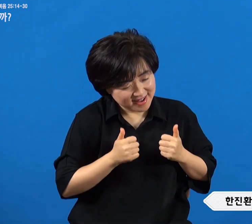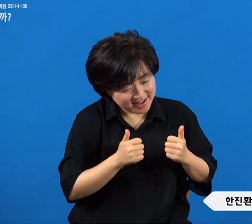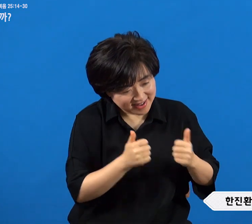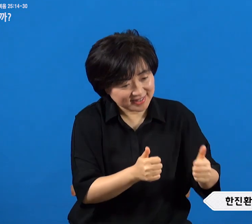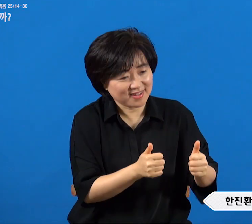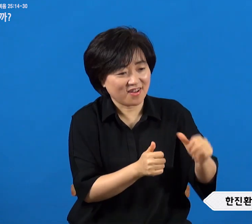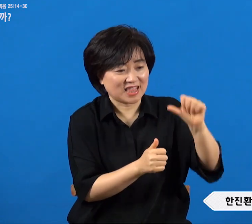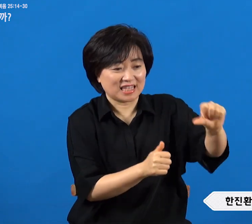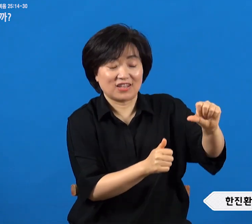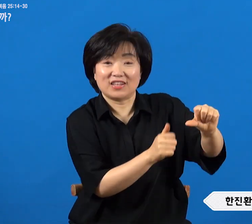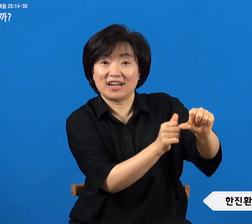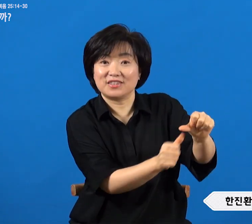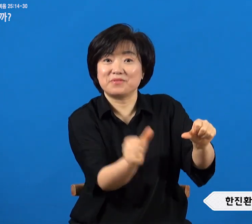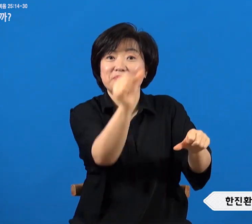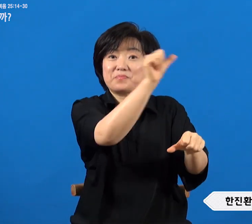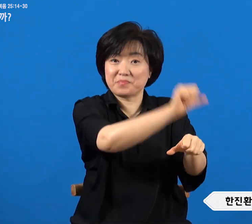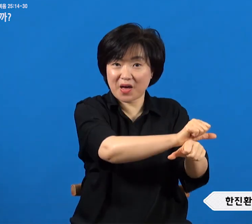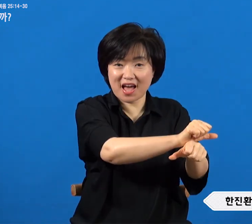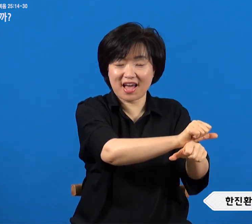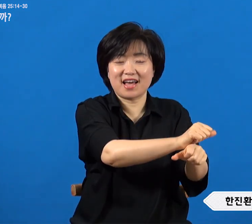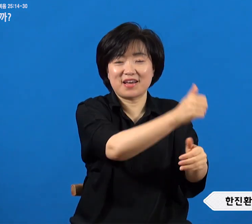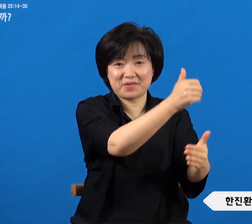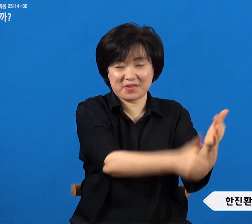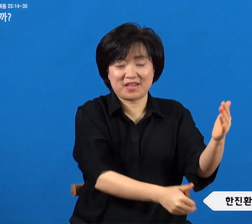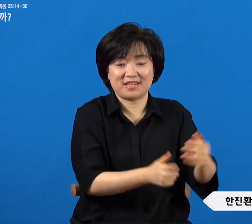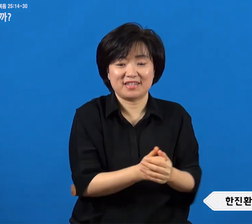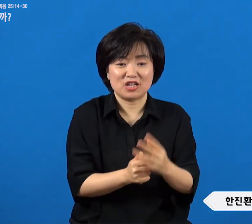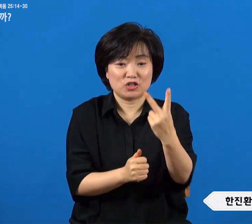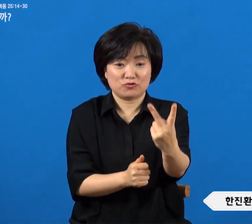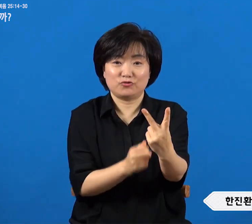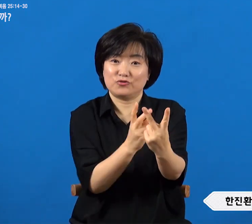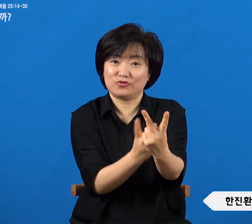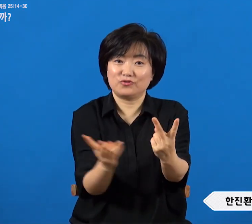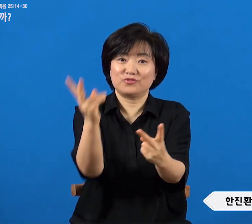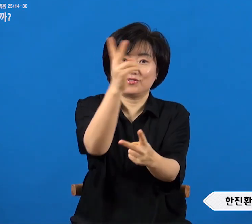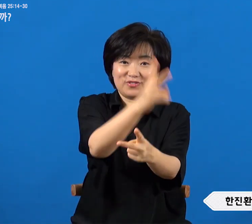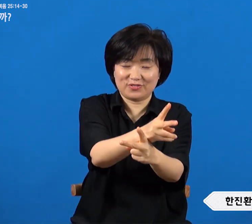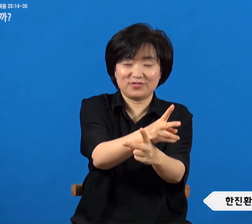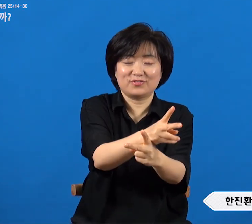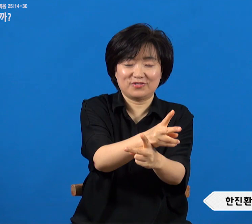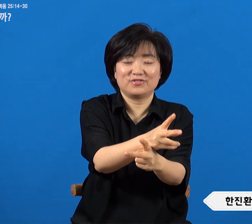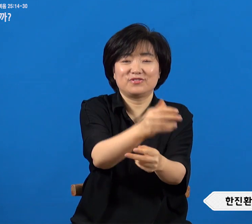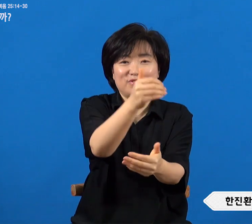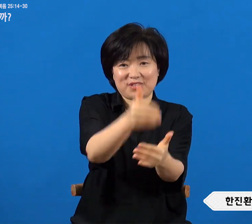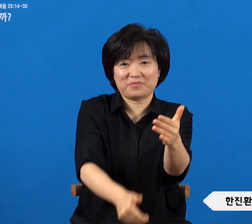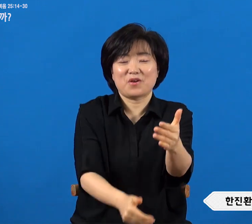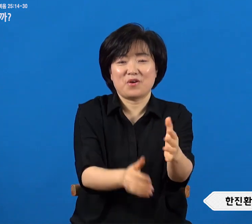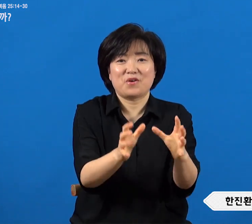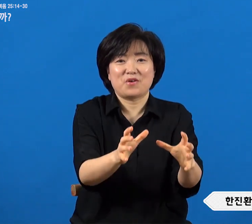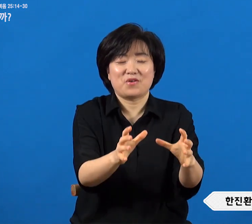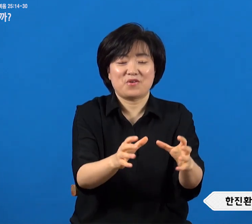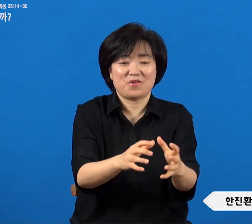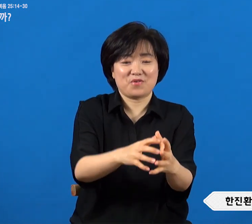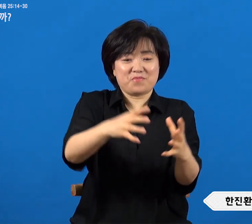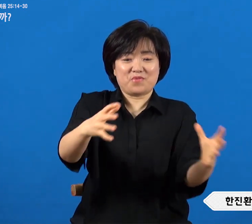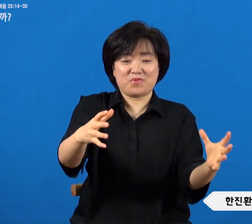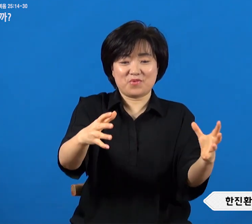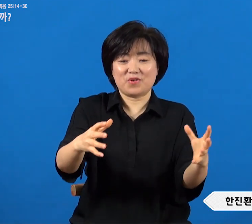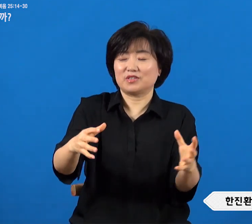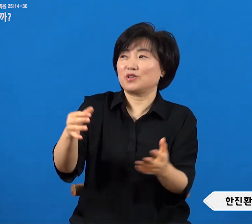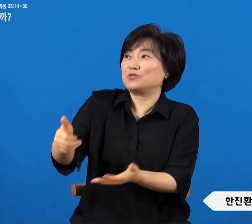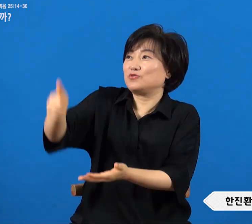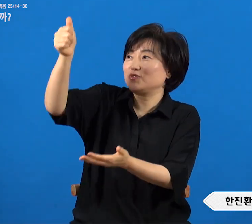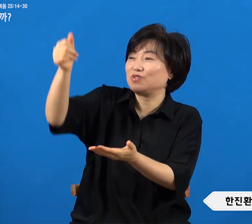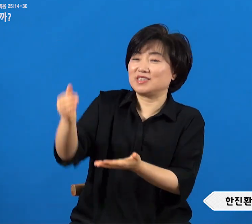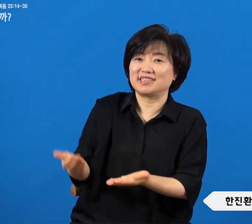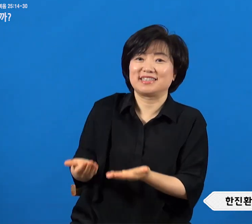5달란트 받은 사람은 5달란트를 더 남겼고, 2달란트 받은 사람은 2달란트를 더 남겨서 주인에게